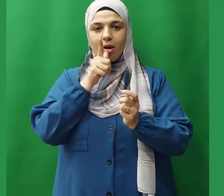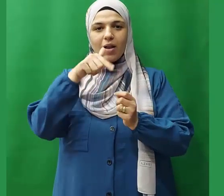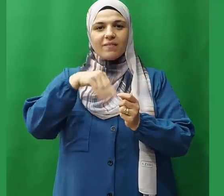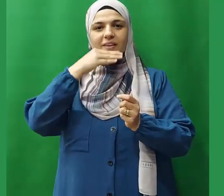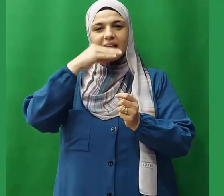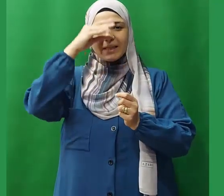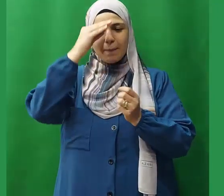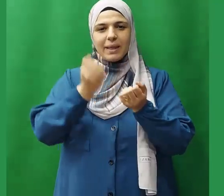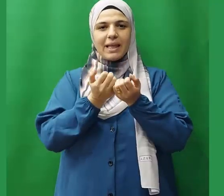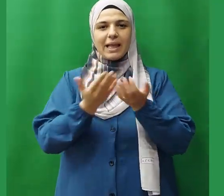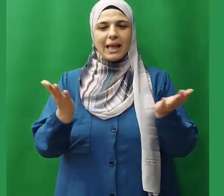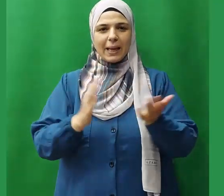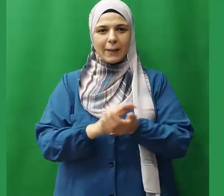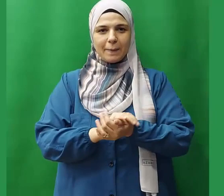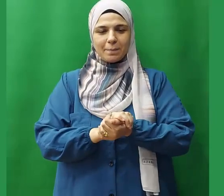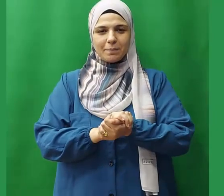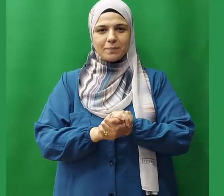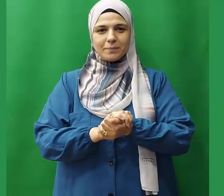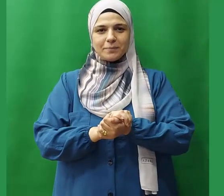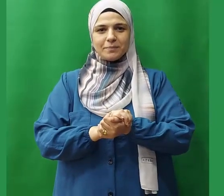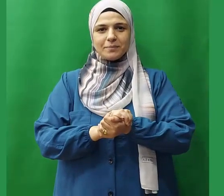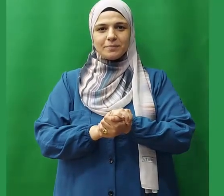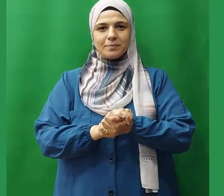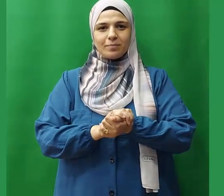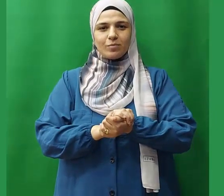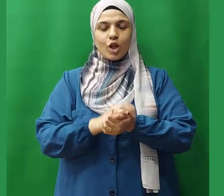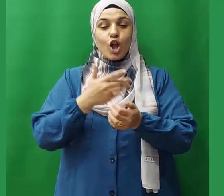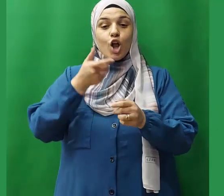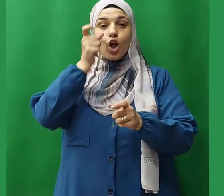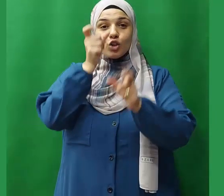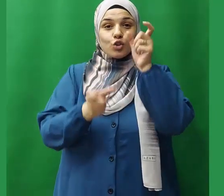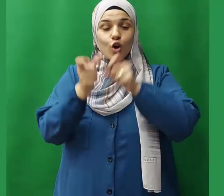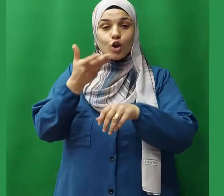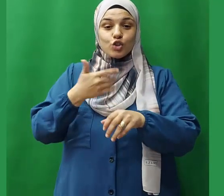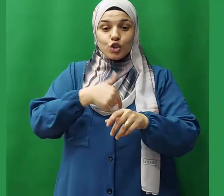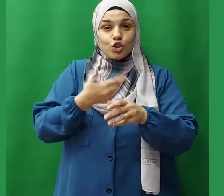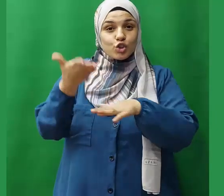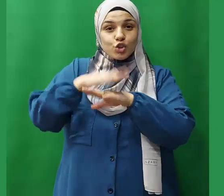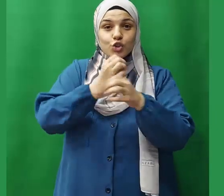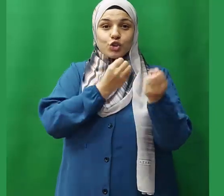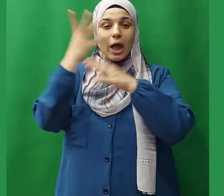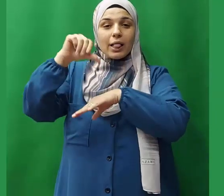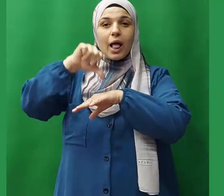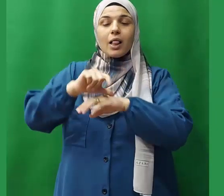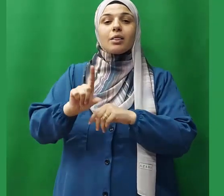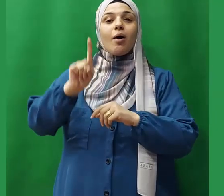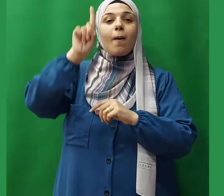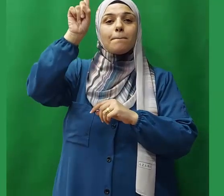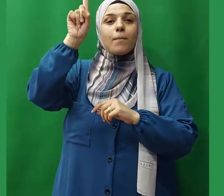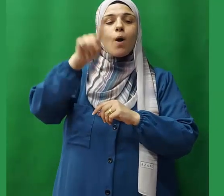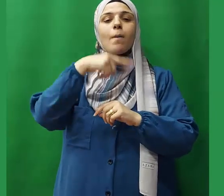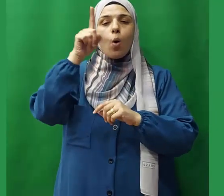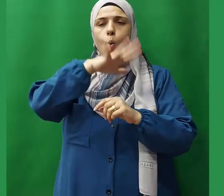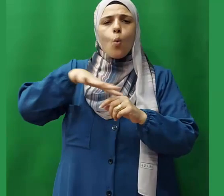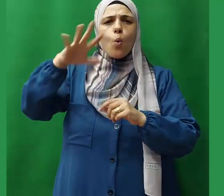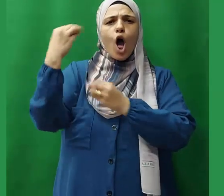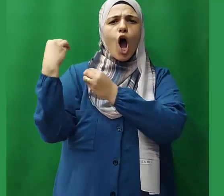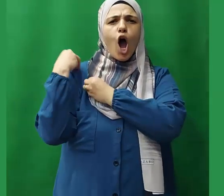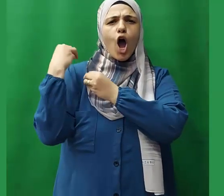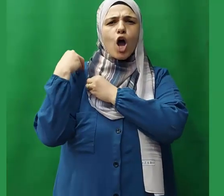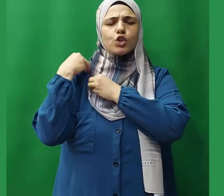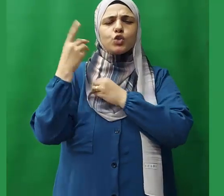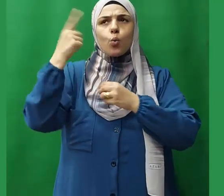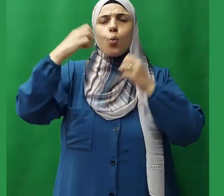القائل في كتابه الكريم والشهداء عند ربهم لهم